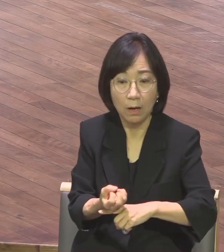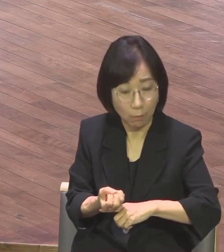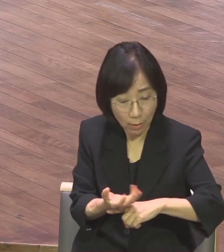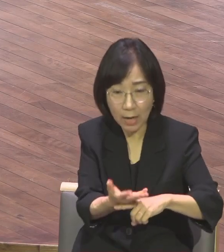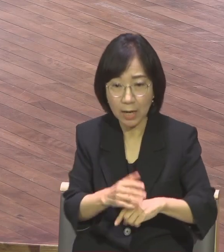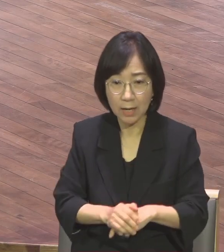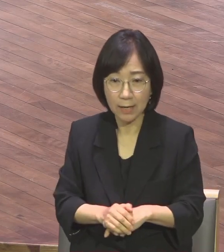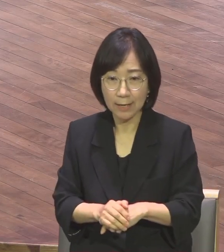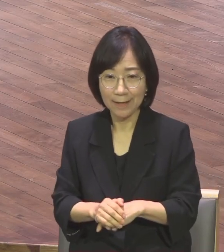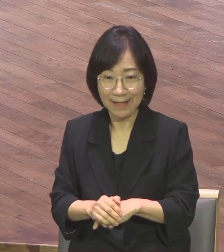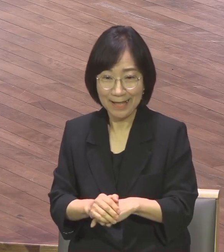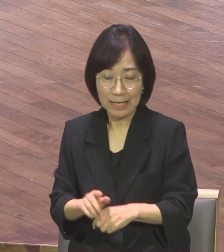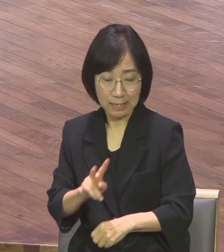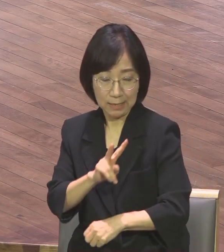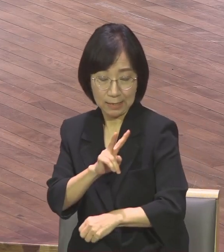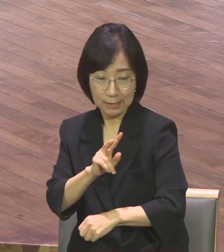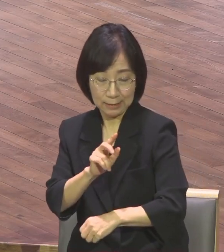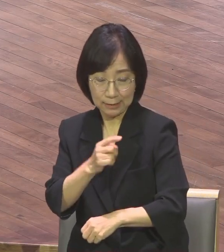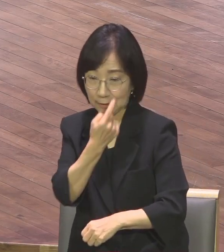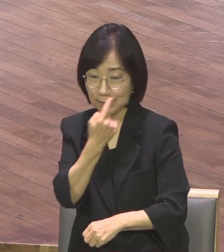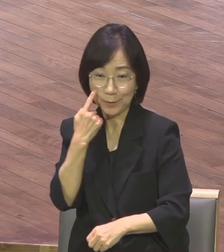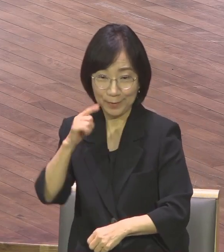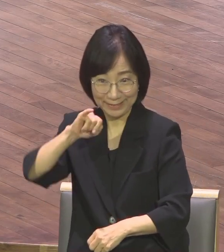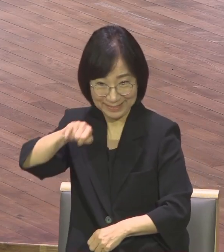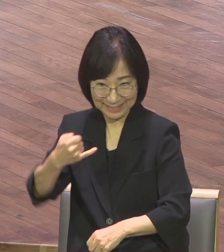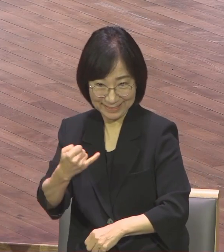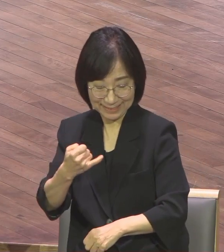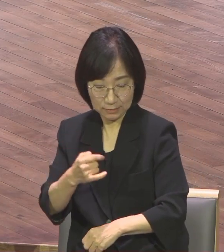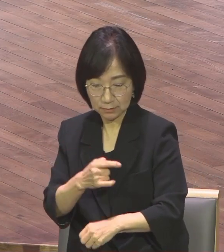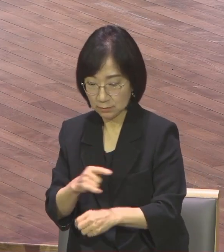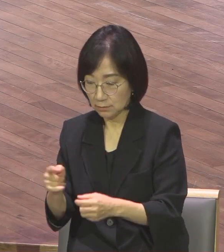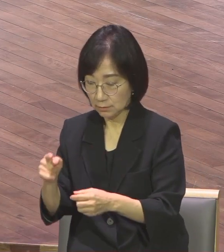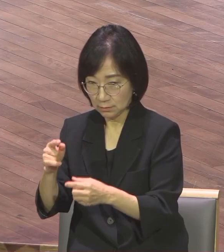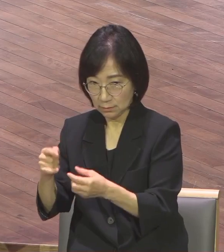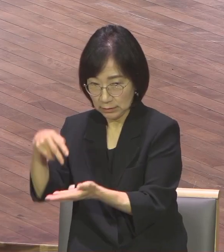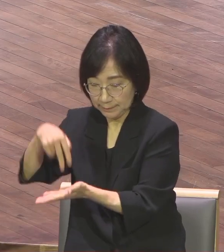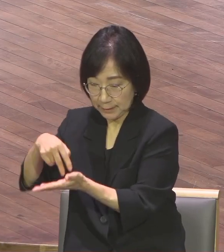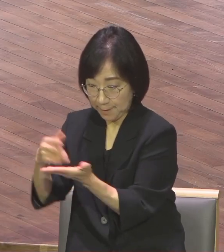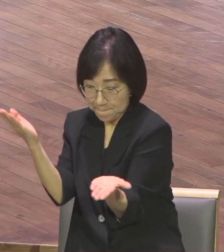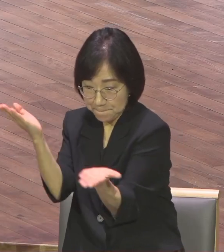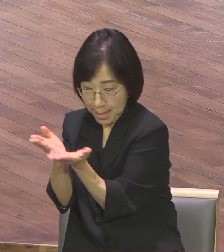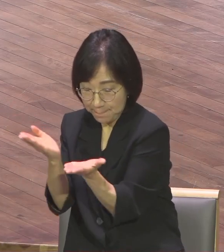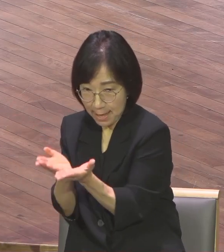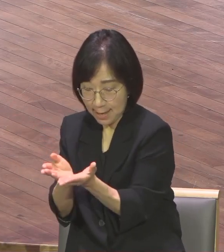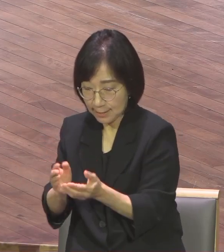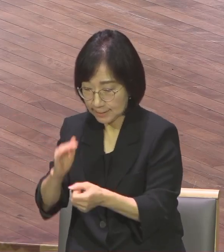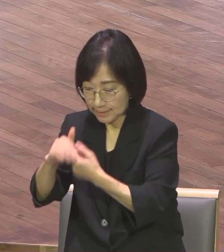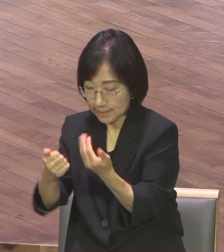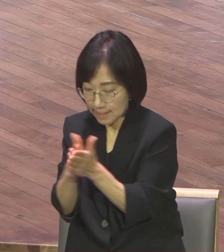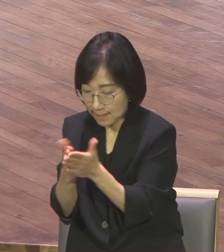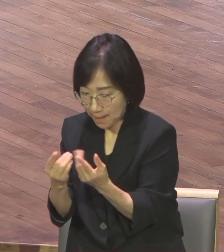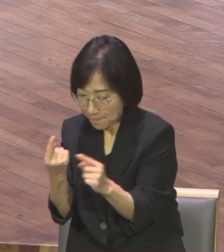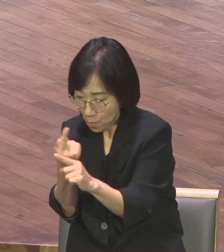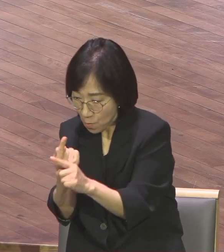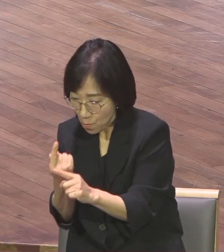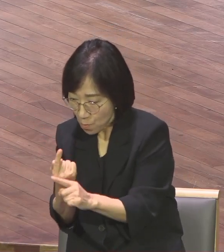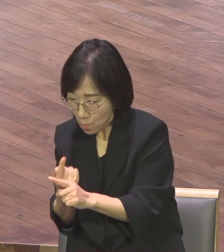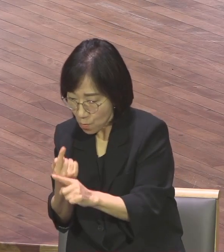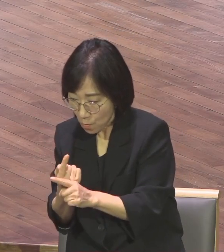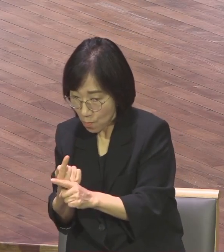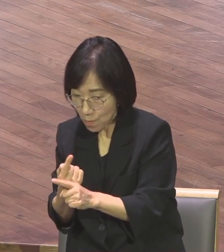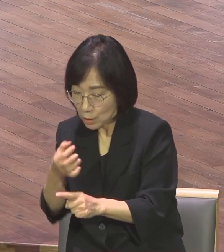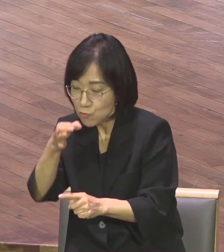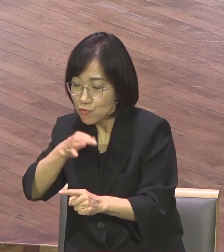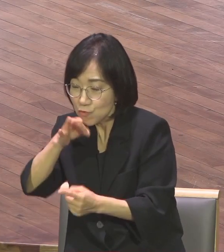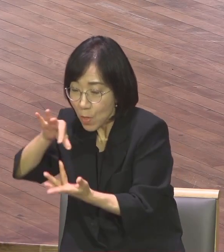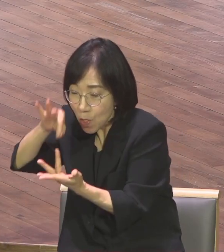말하죠. 자기 입맛대로 자기 수준으로 해석을 해가지고 재단해가 자르고 잘라버리고 다 자기